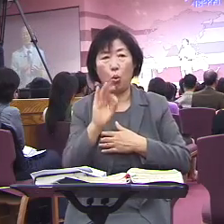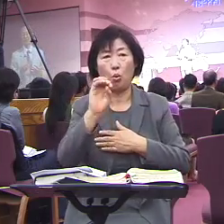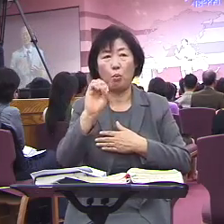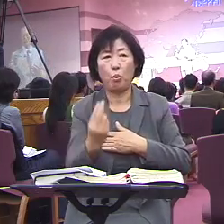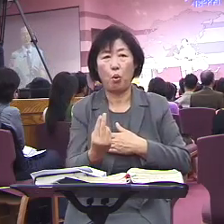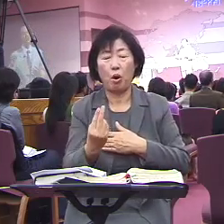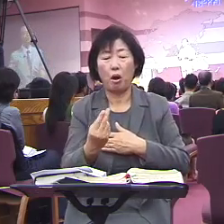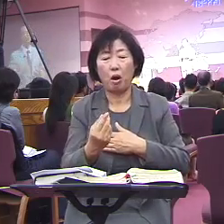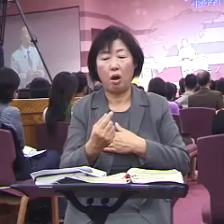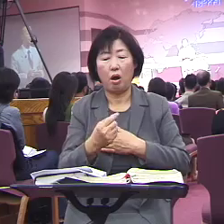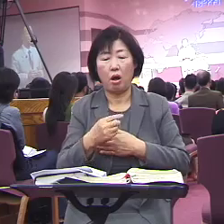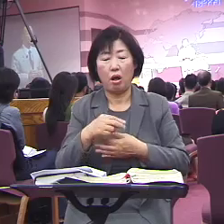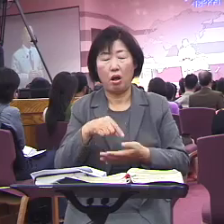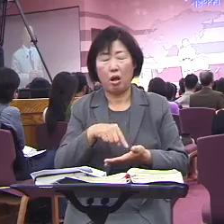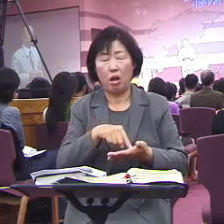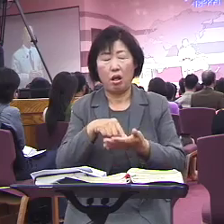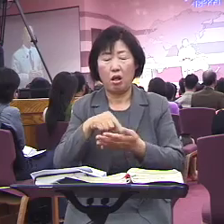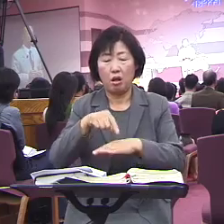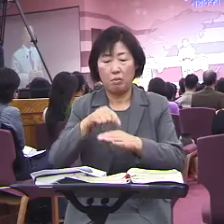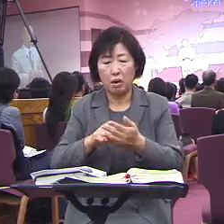마음으로 글을 쓴 것입니다.